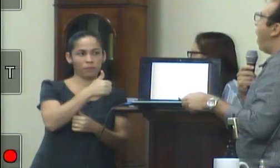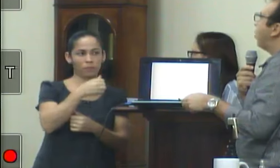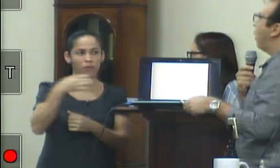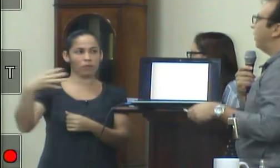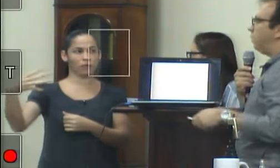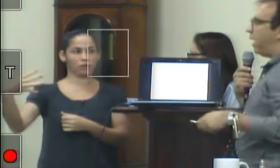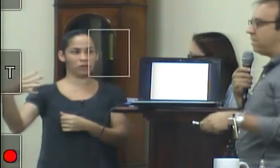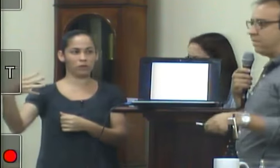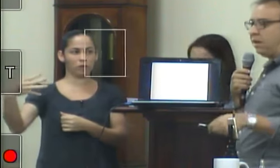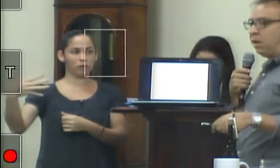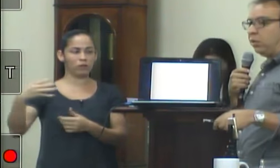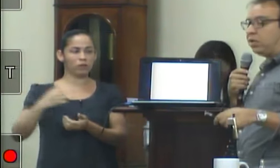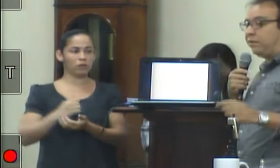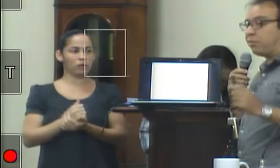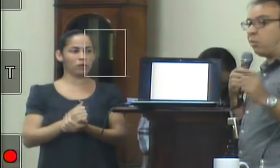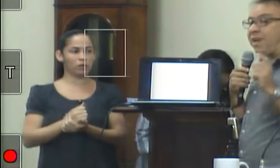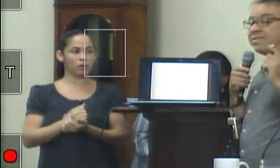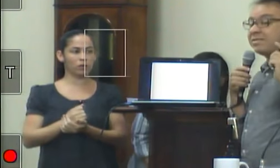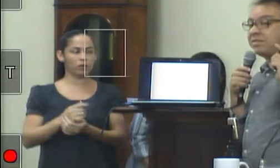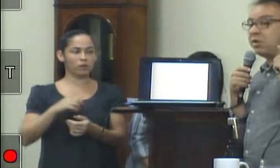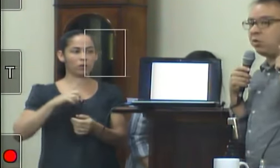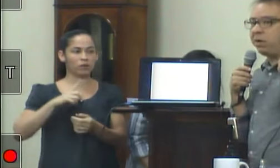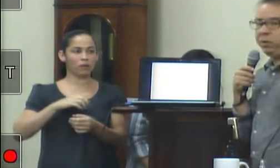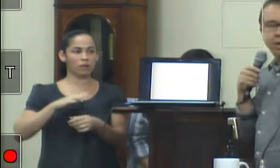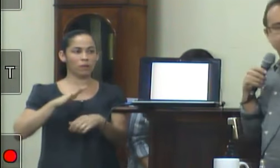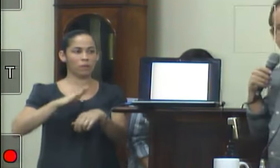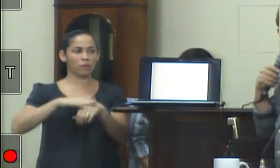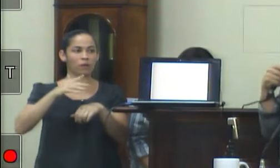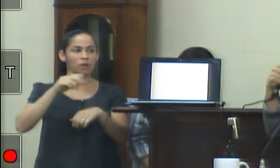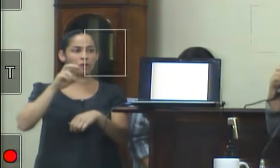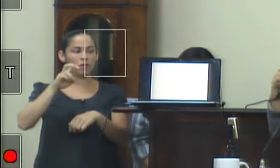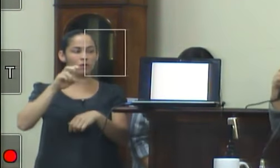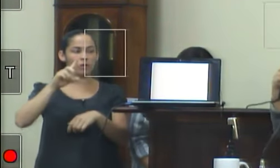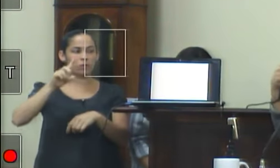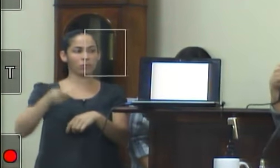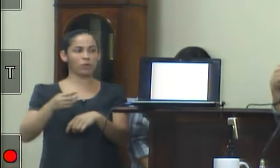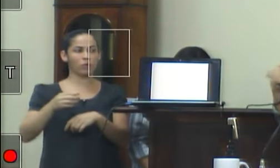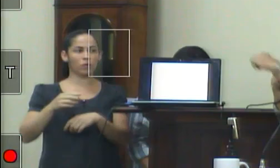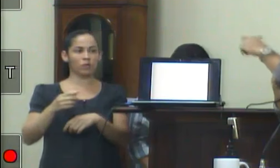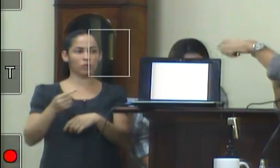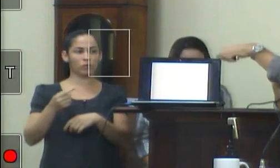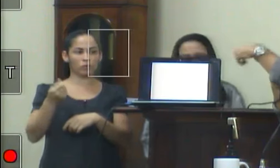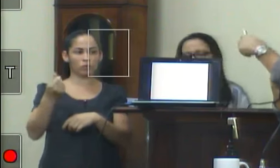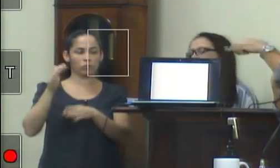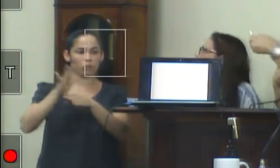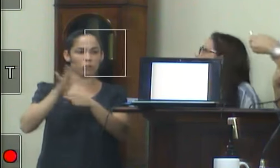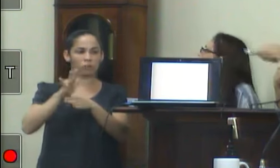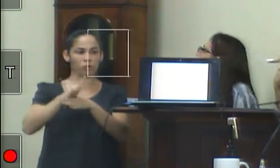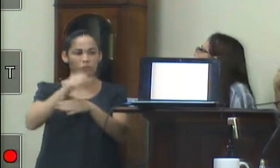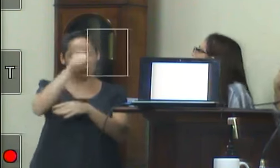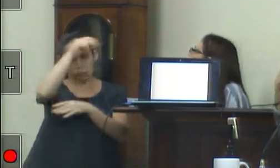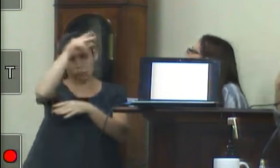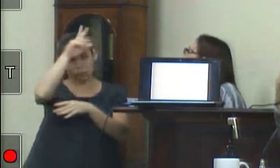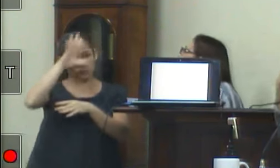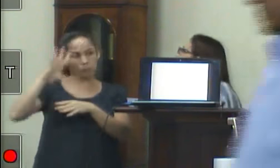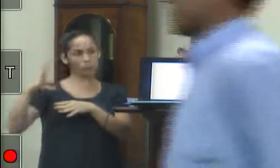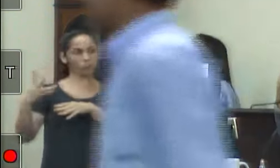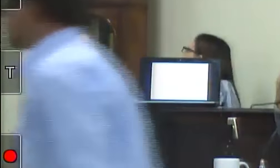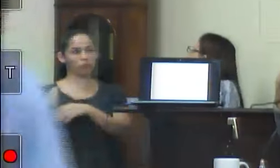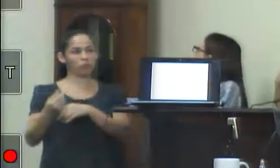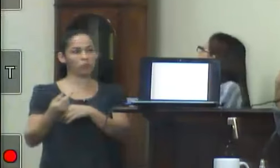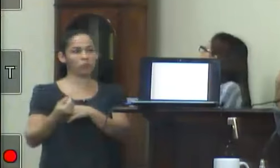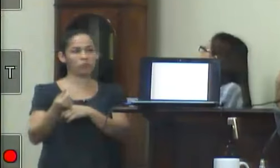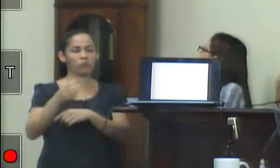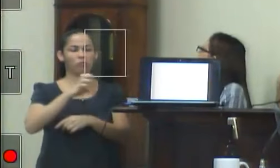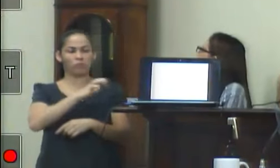o quarto quadrimestre, nós tivemos quase 5 milhões a menos de recursos. Né? Todos os recursos